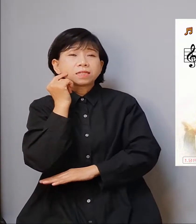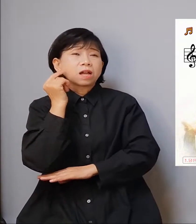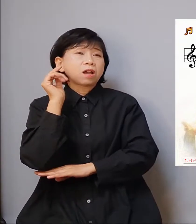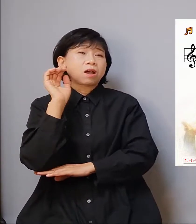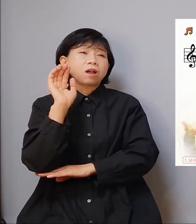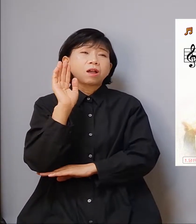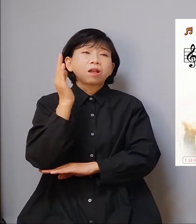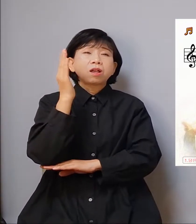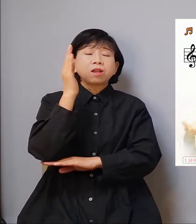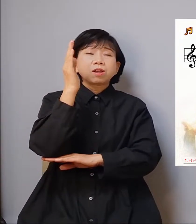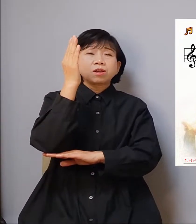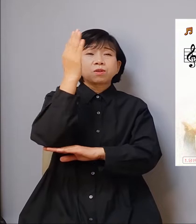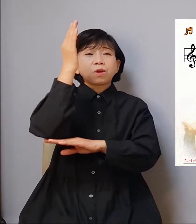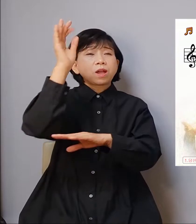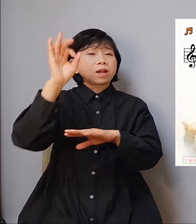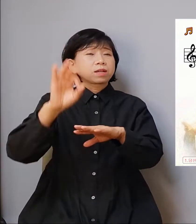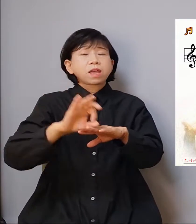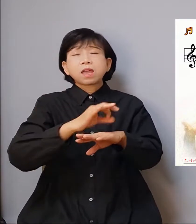당신은